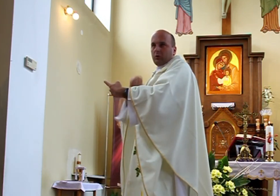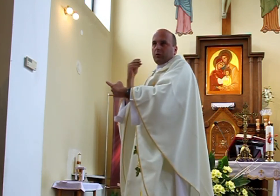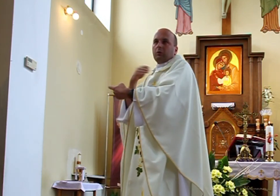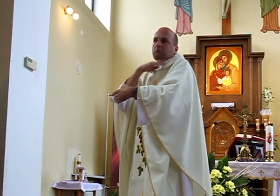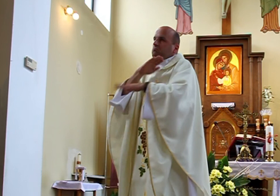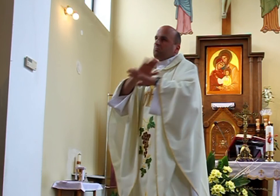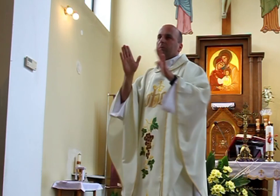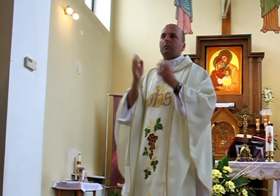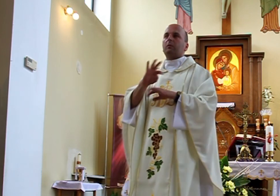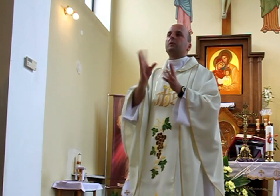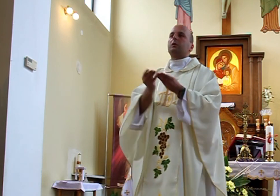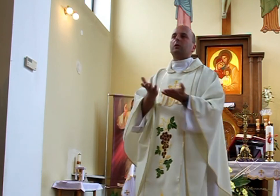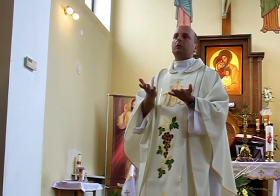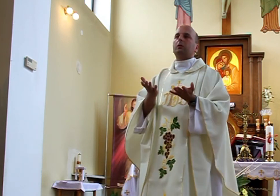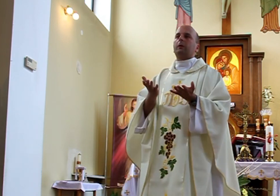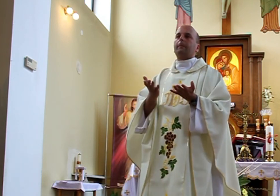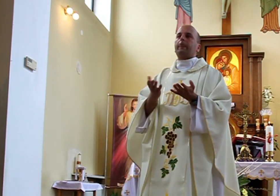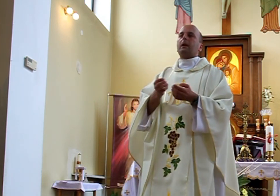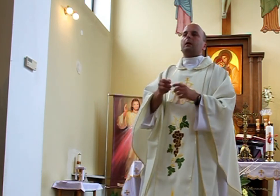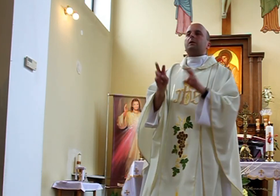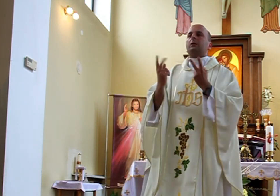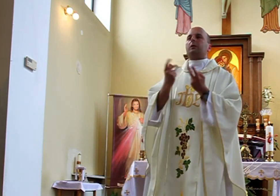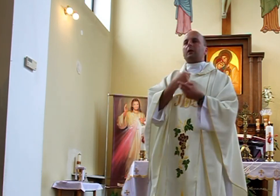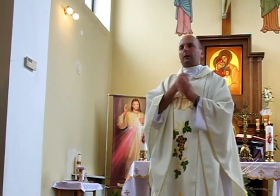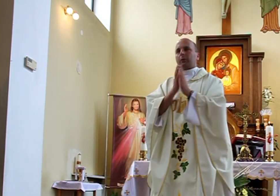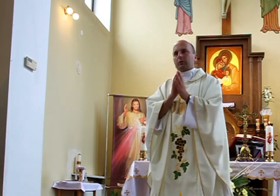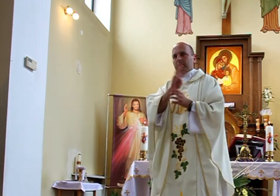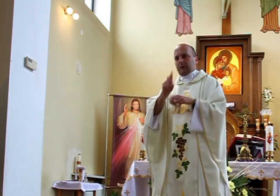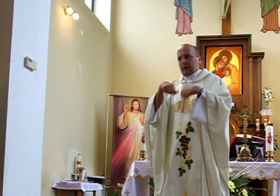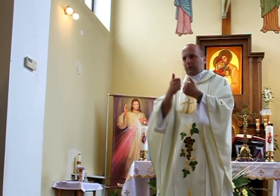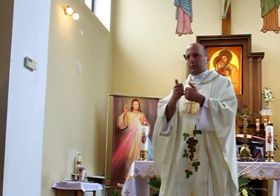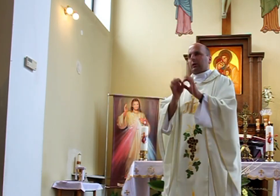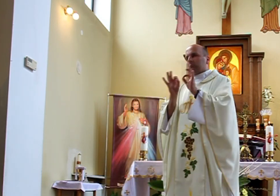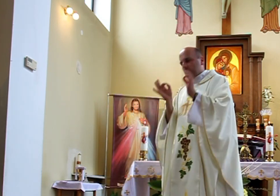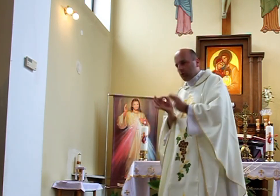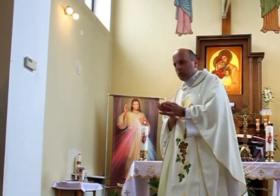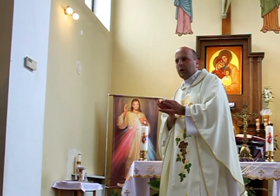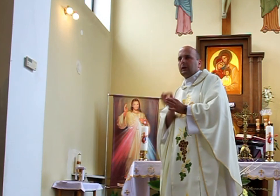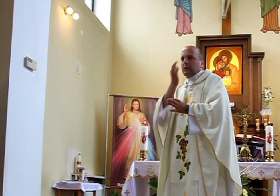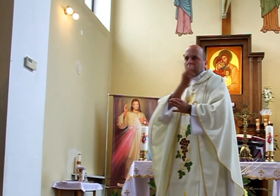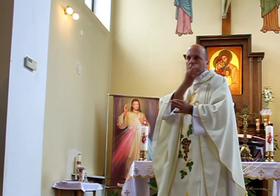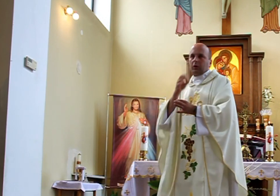kościół. Wszystko. Stąd ja proszę was, abyście różaniec, Komunia